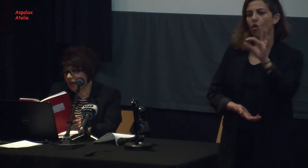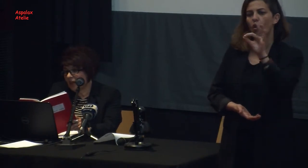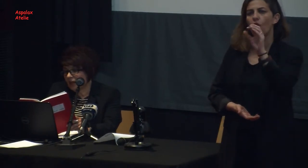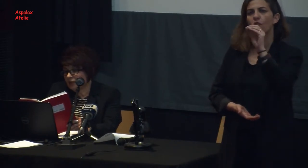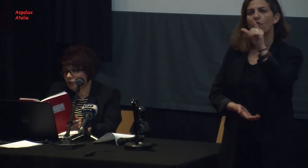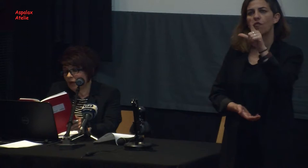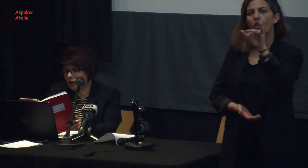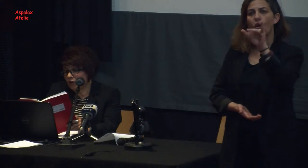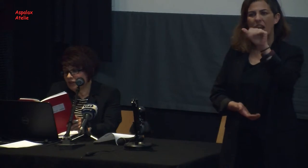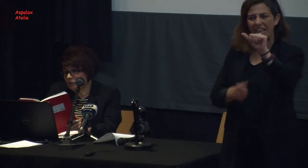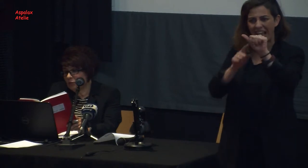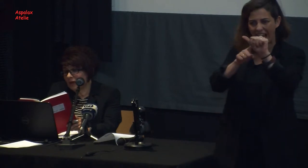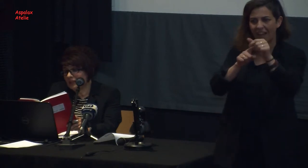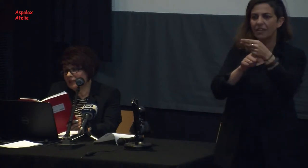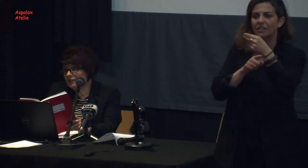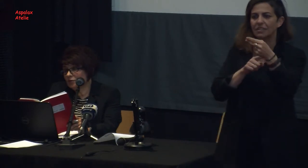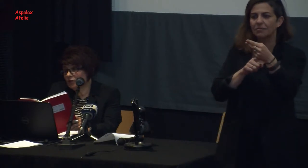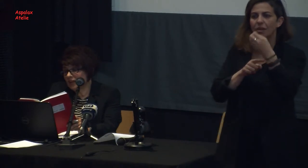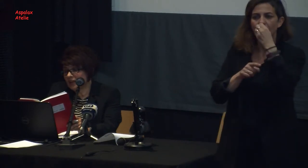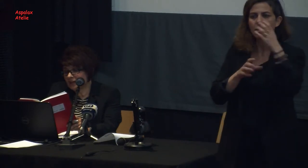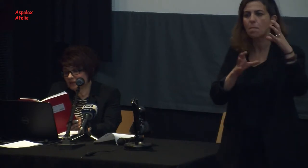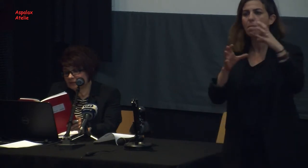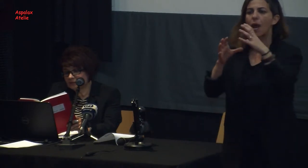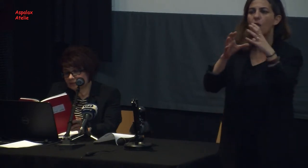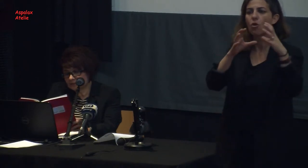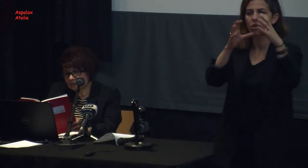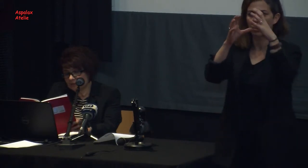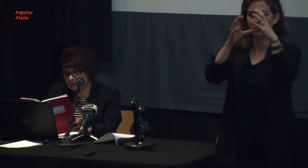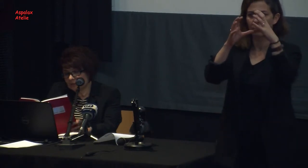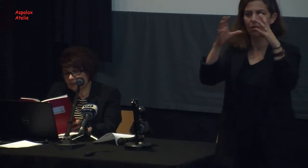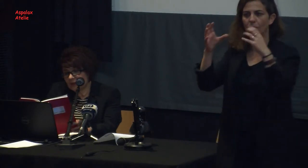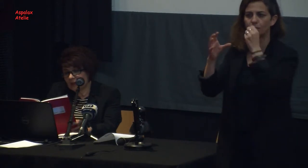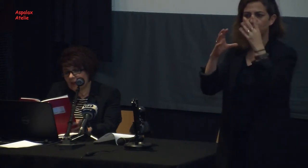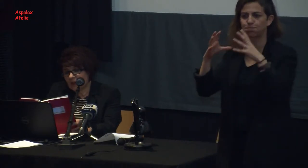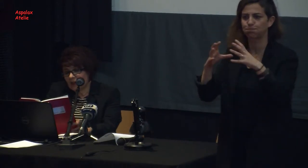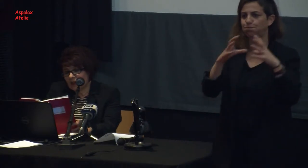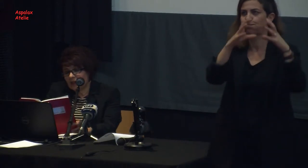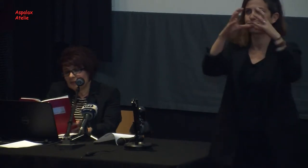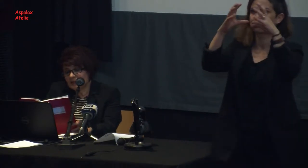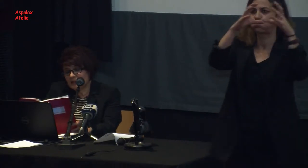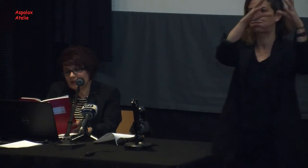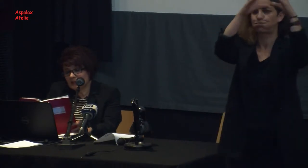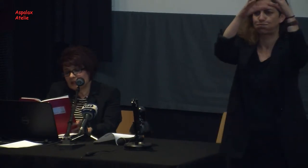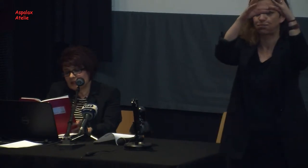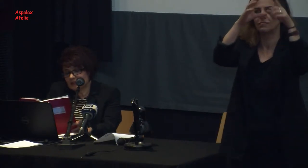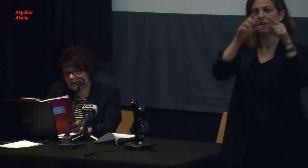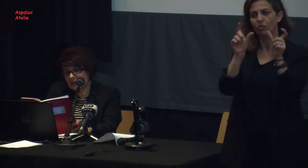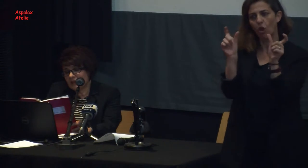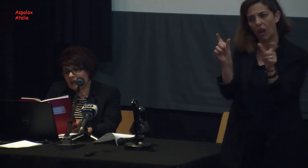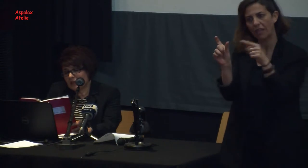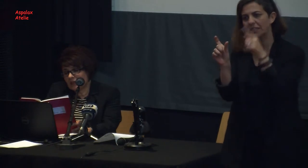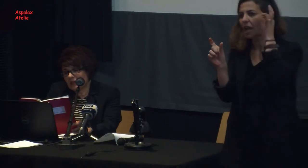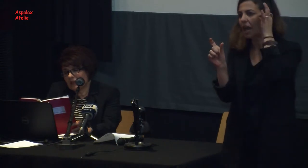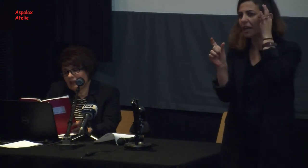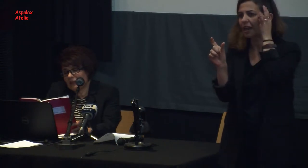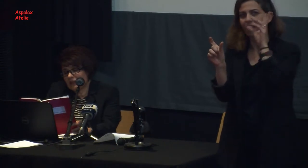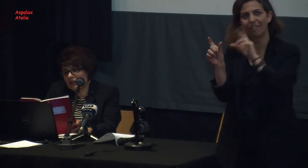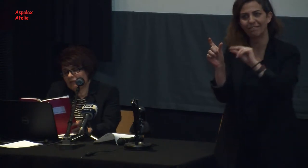Το μπαλόνι που πλανιέται στον αέρα. οι ψυχασθενείς